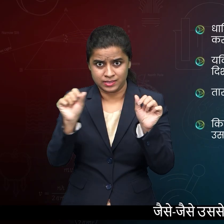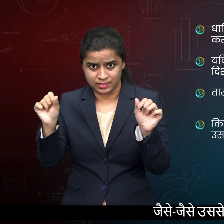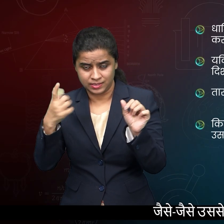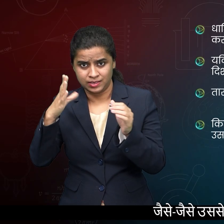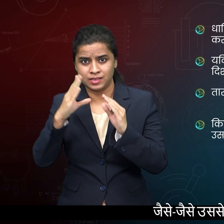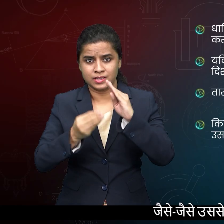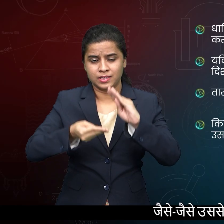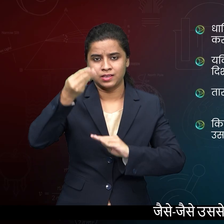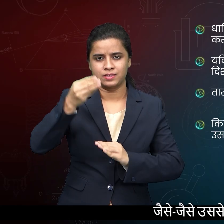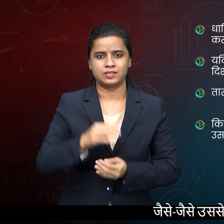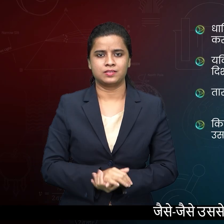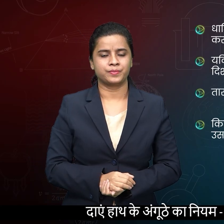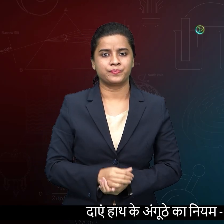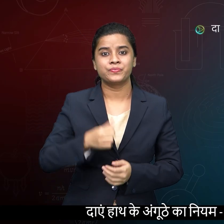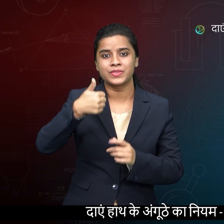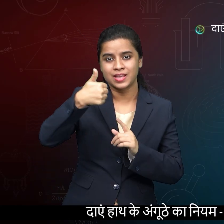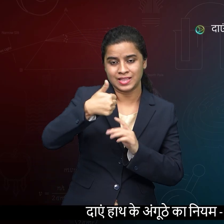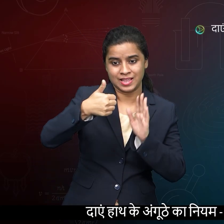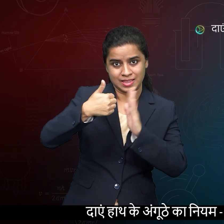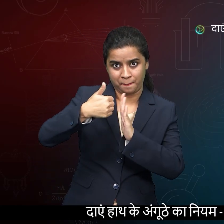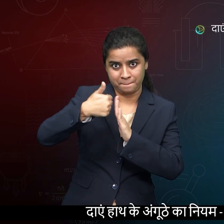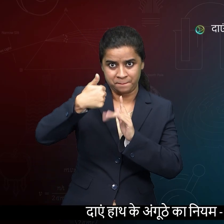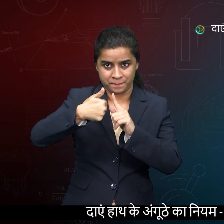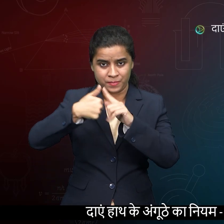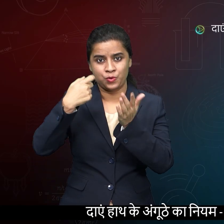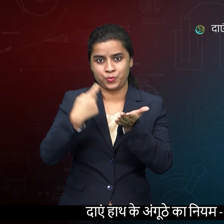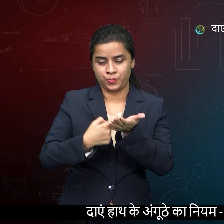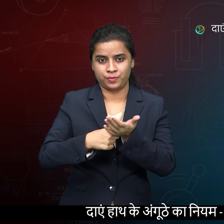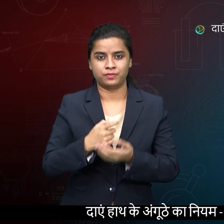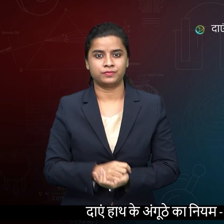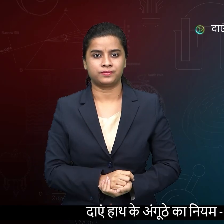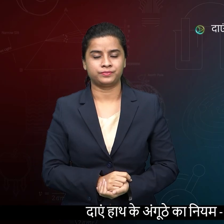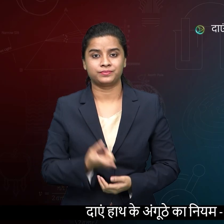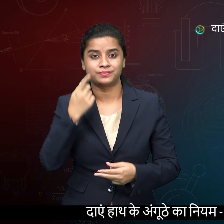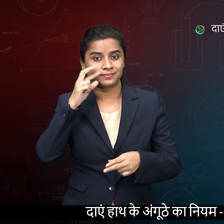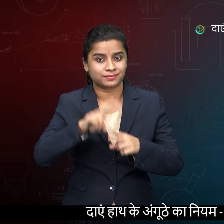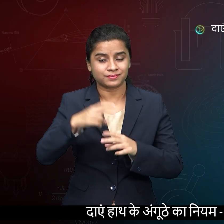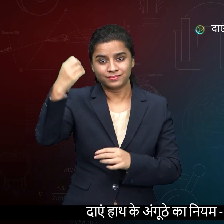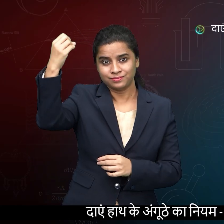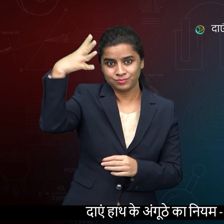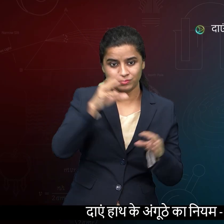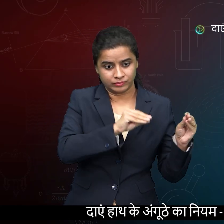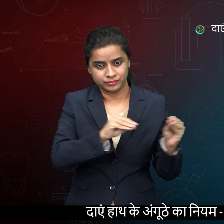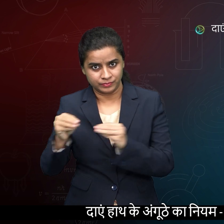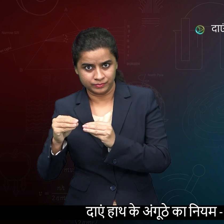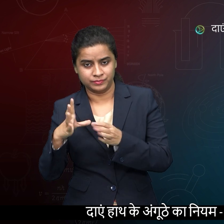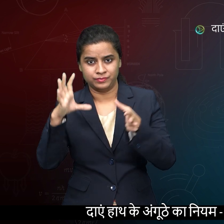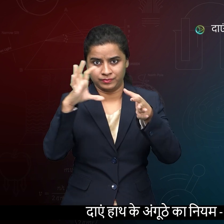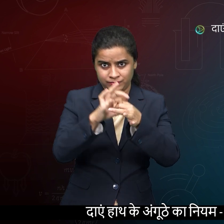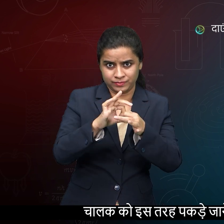बढ़ती है घटा जाता है। दाईं हाथ के अंगूठे का नियम: यदि आपके दाहिने हाथ में धारा ले जाने वाले